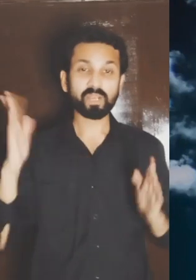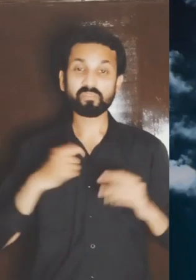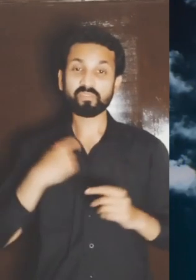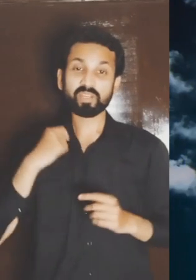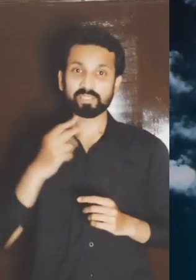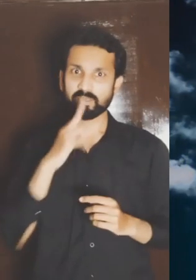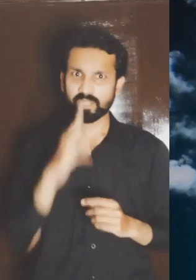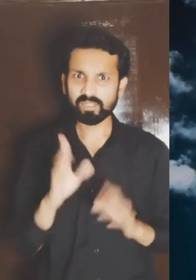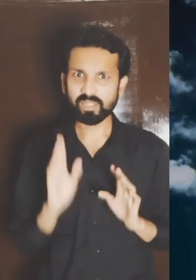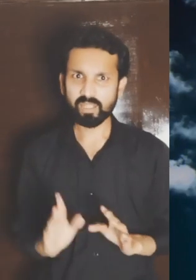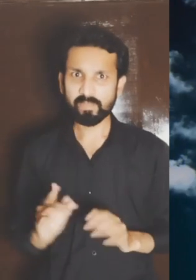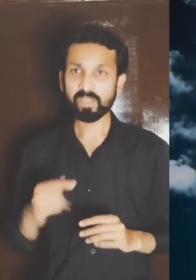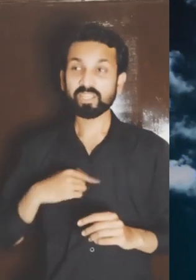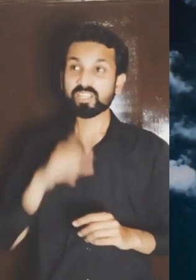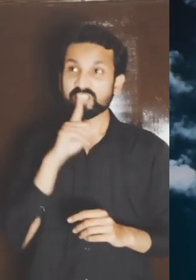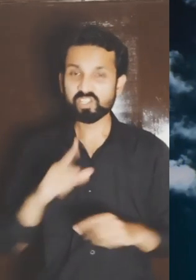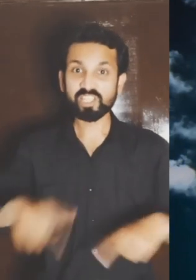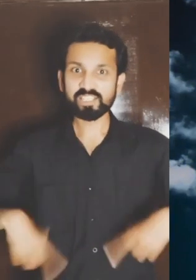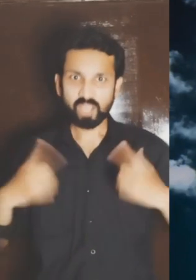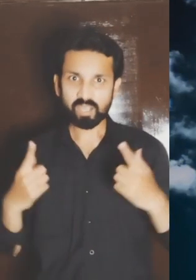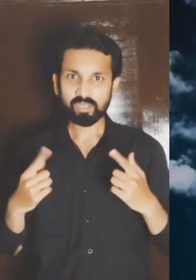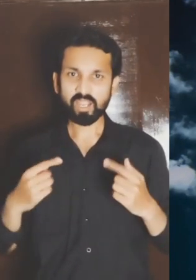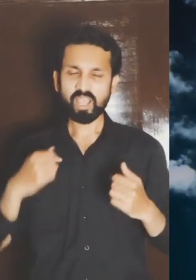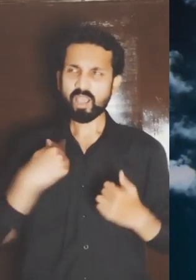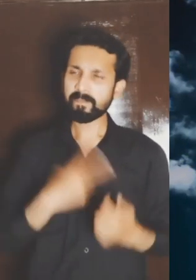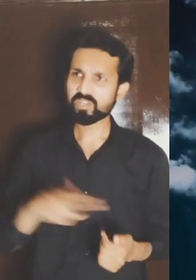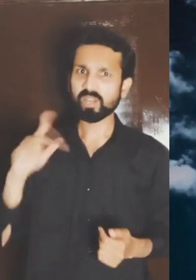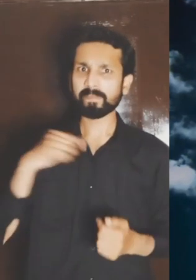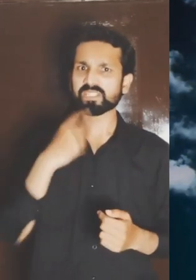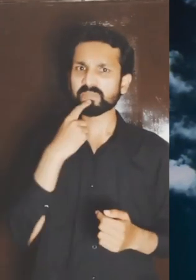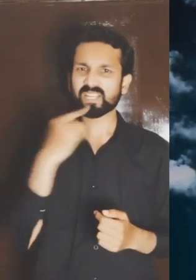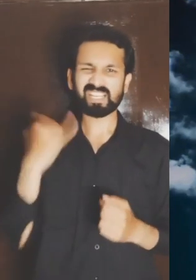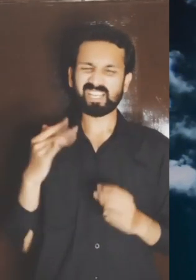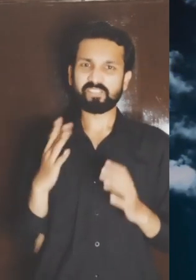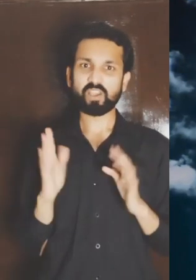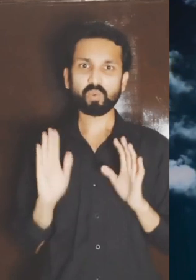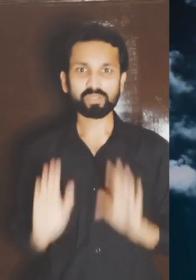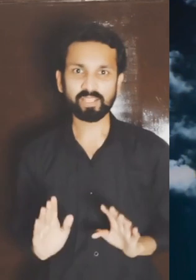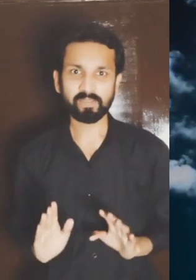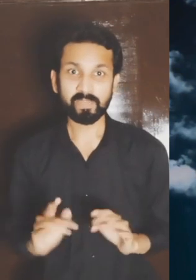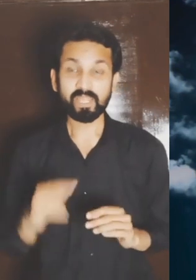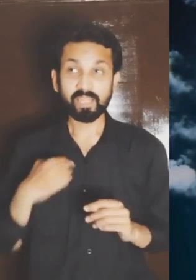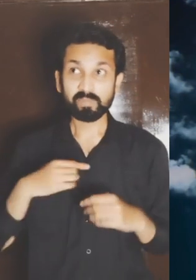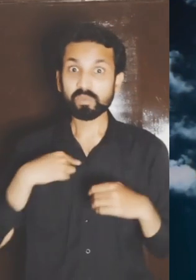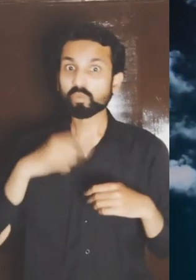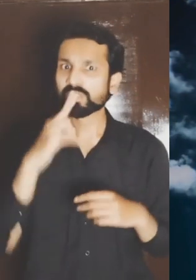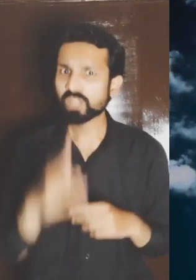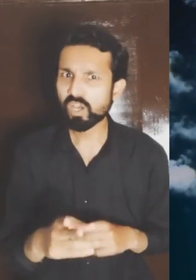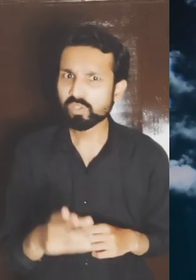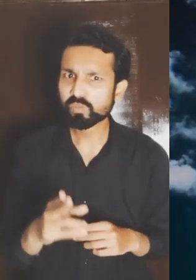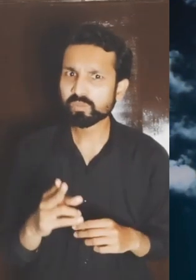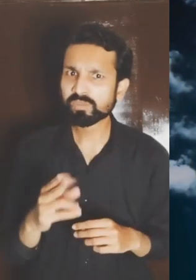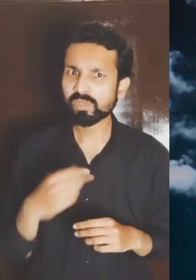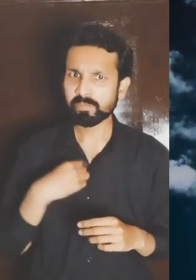जो लोग बड़े फखर से कहते हैं ना कि सच्चा इंसान हमेशा जुबान का कड़वा होता है, मैं कहता हूं कि